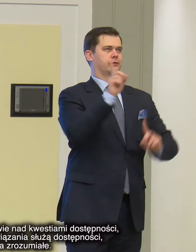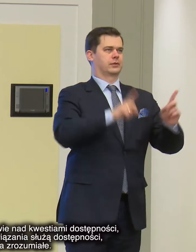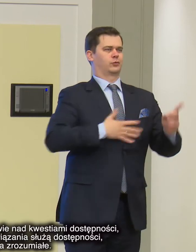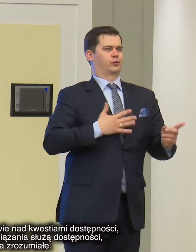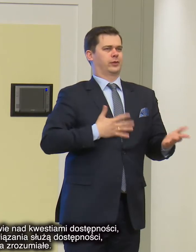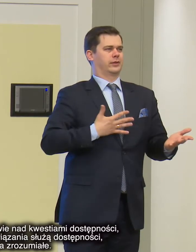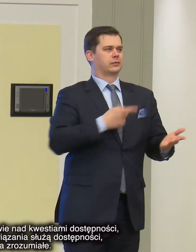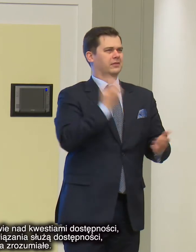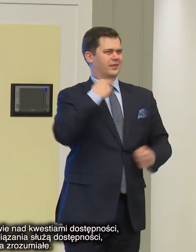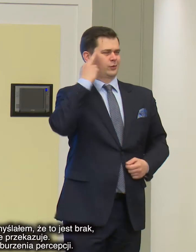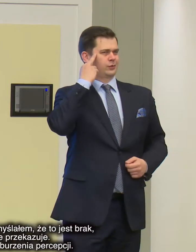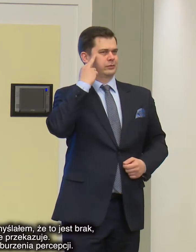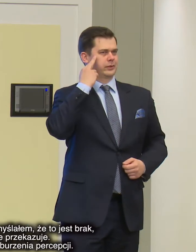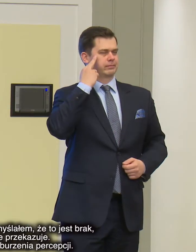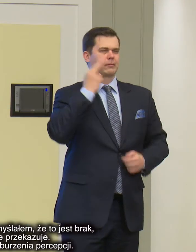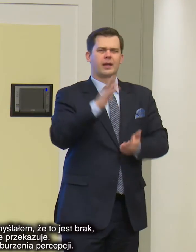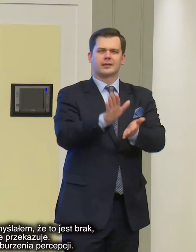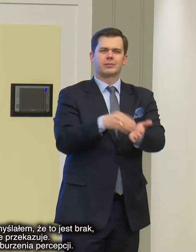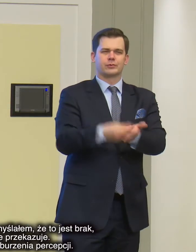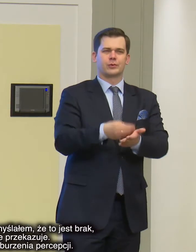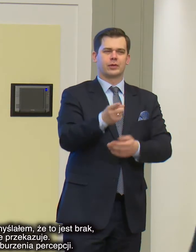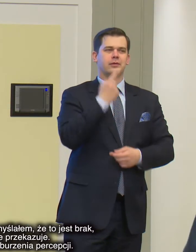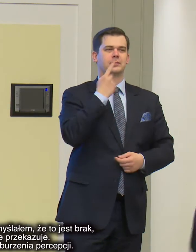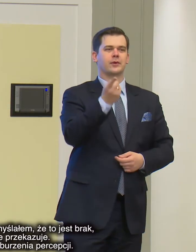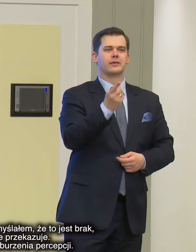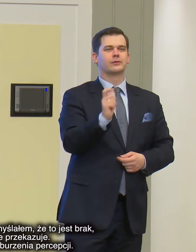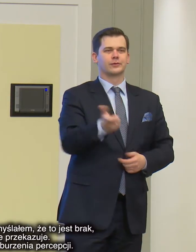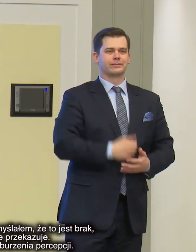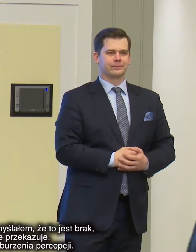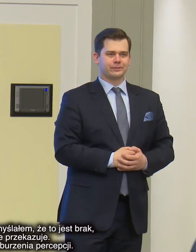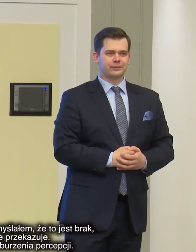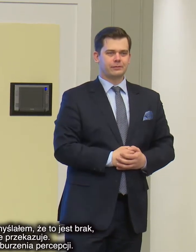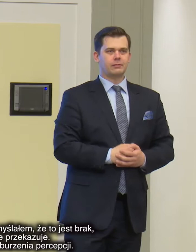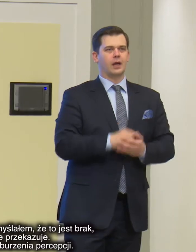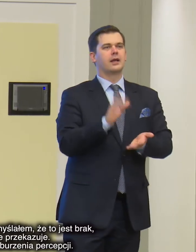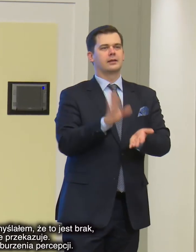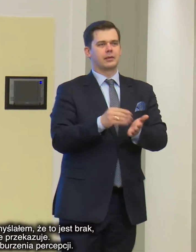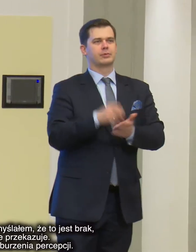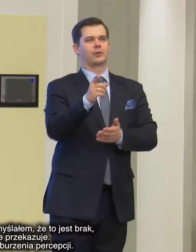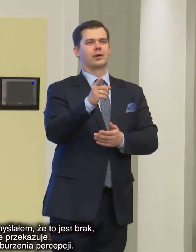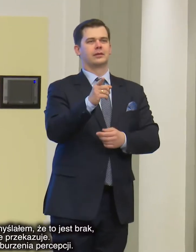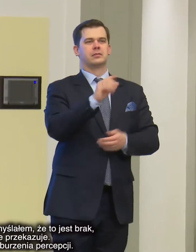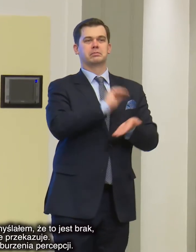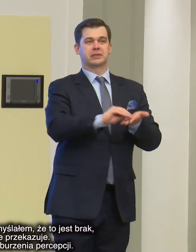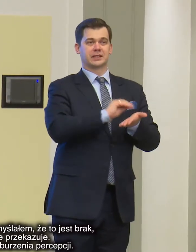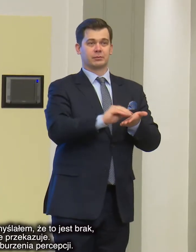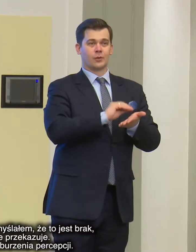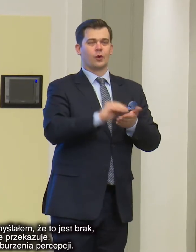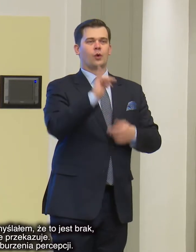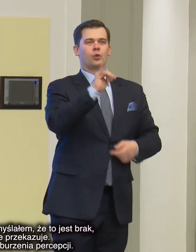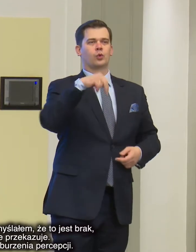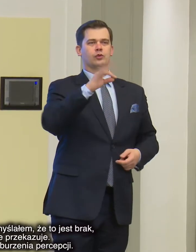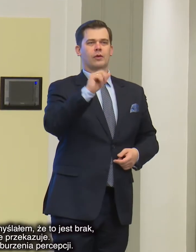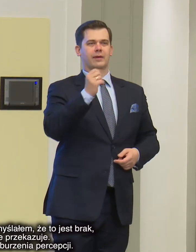nie do końca zrozumiałe. Ja mogę podać jeden przykład. niewyjustowane pisma